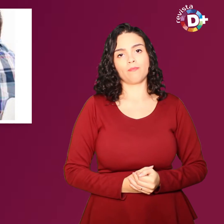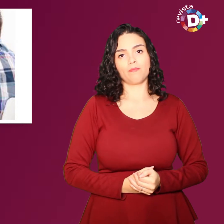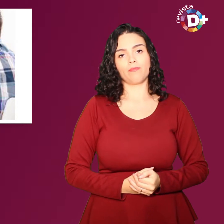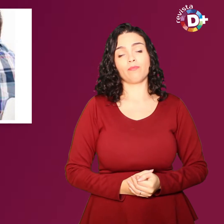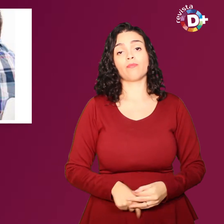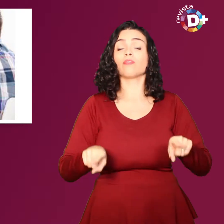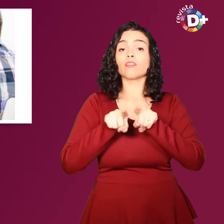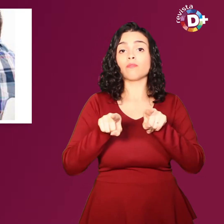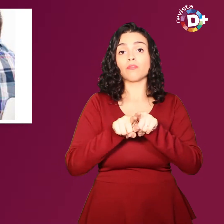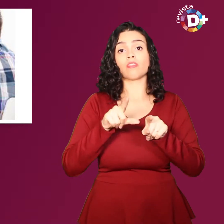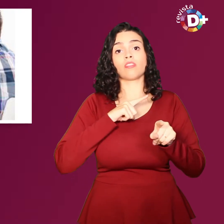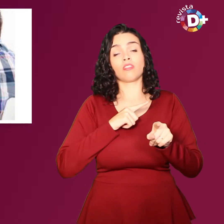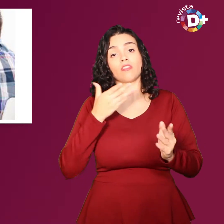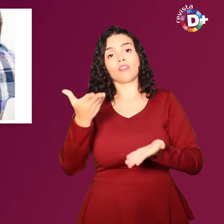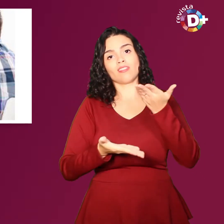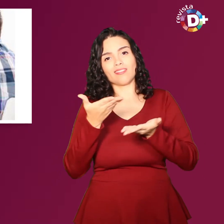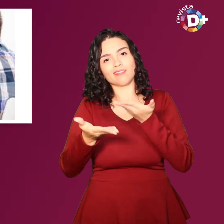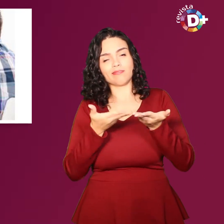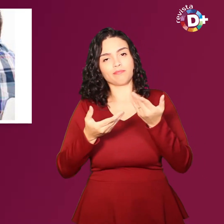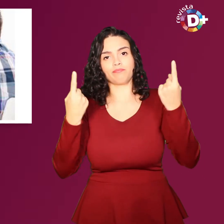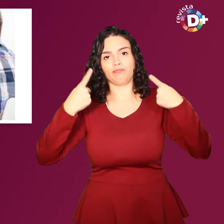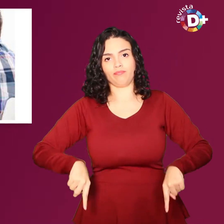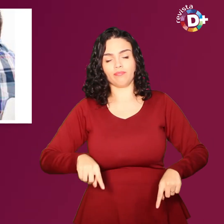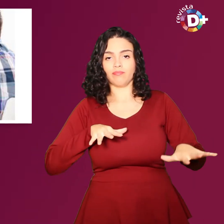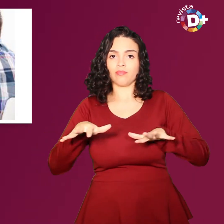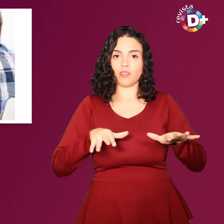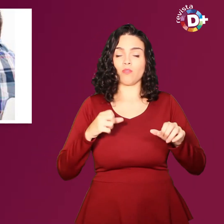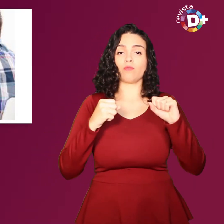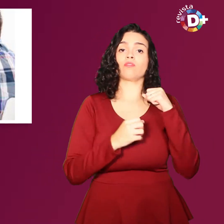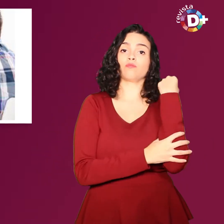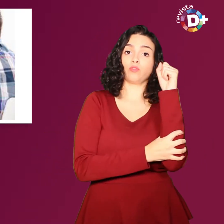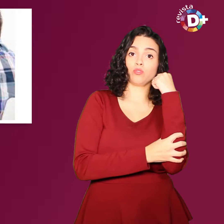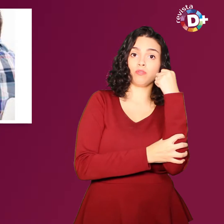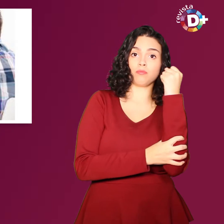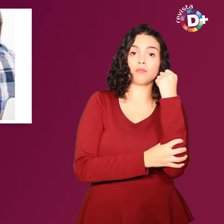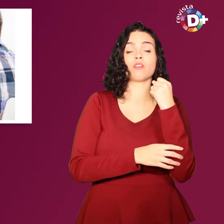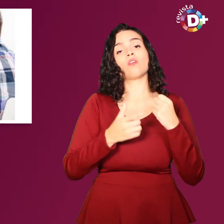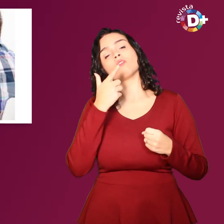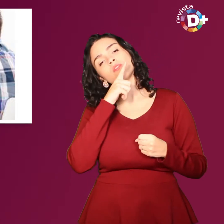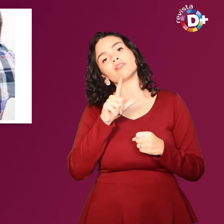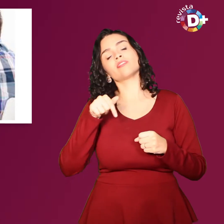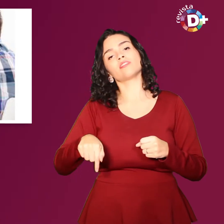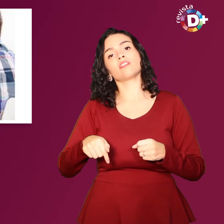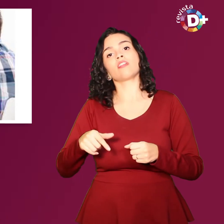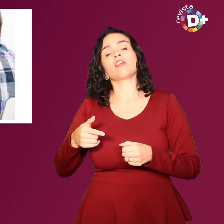exemplo. Há também as terapias motoras. Fisioterapia, que fará a transição